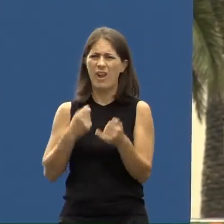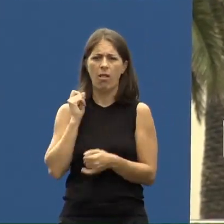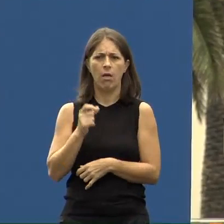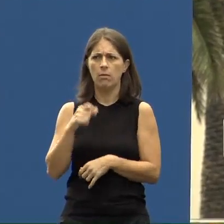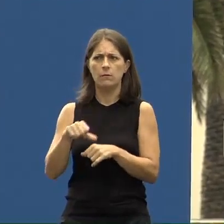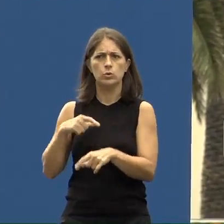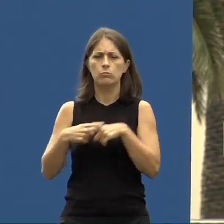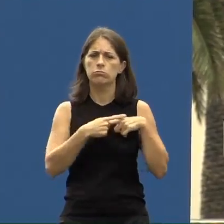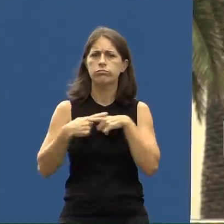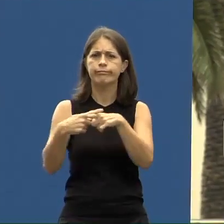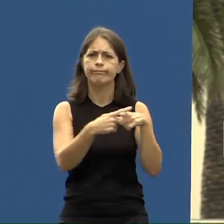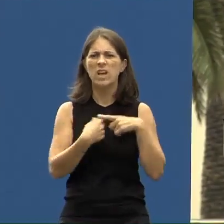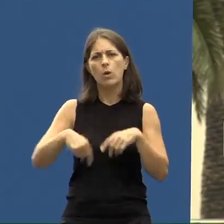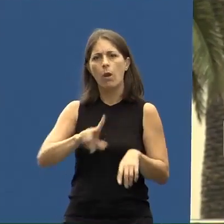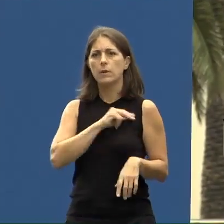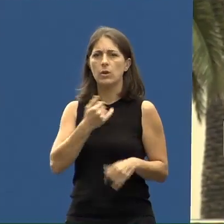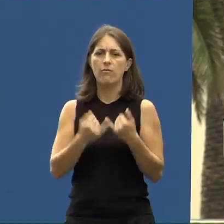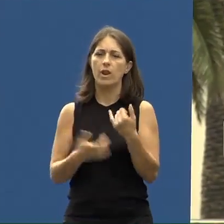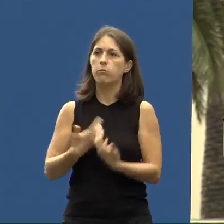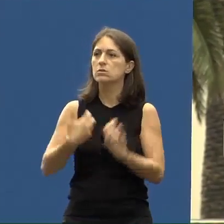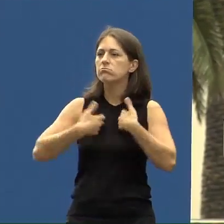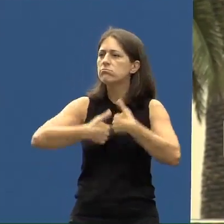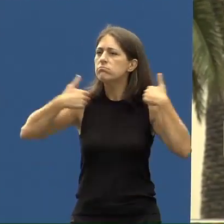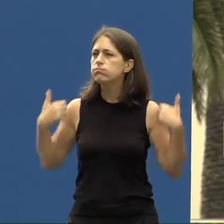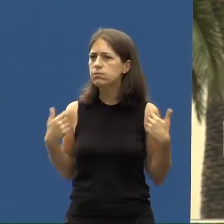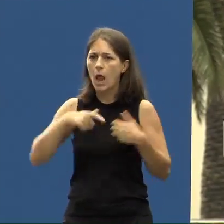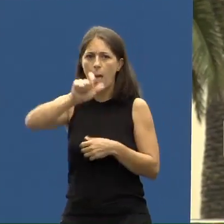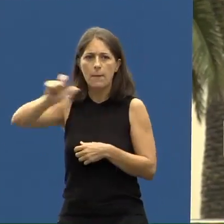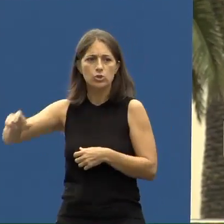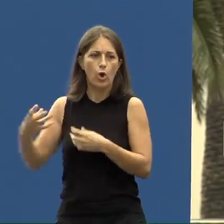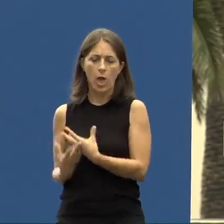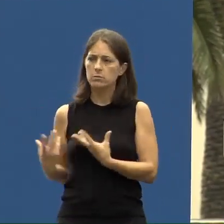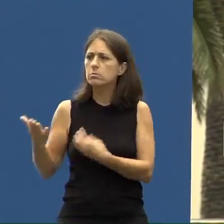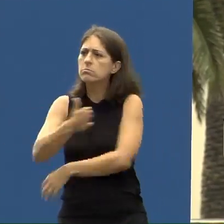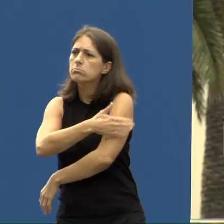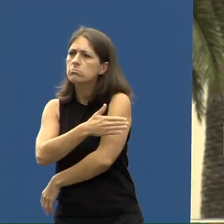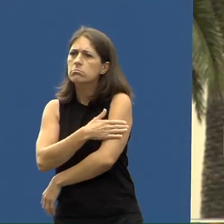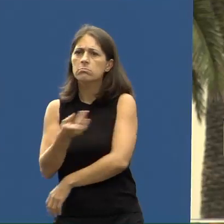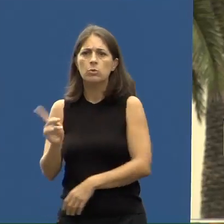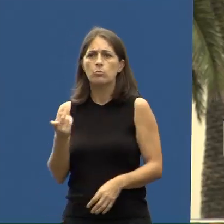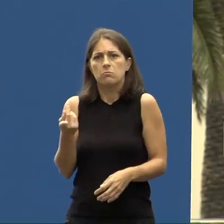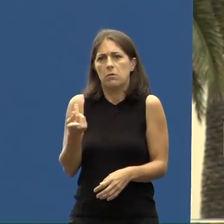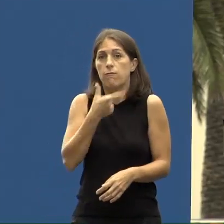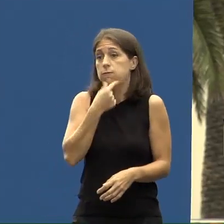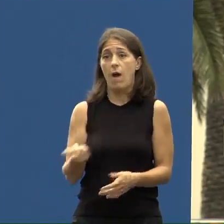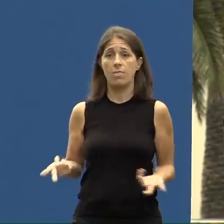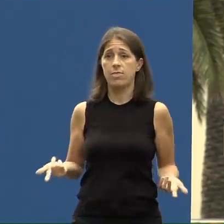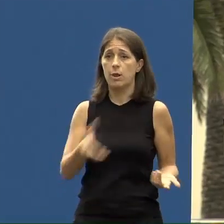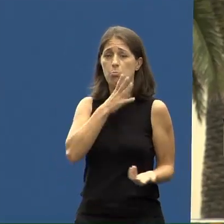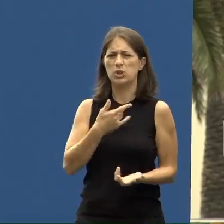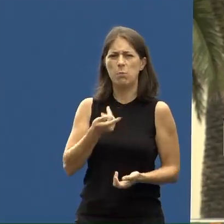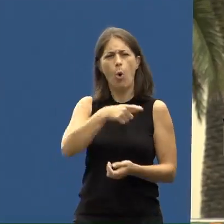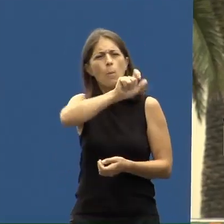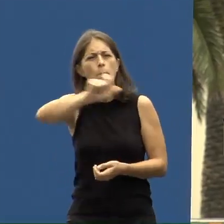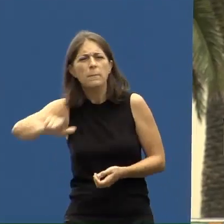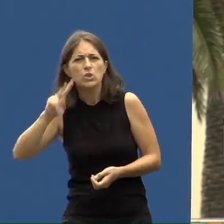nós. Non ten mérito ningún deixar a toga e poñerse do lado da xente que sofre, poñerse ao lado da xente do común, porque cando se perciben